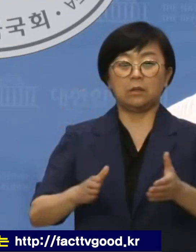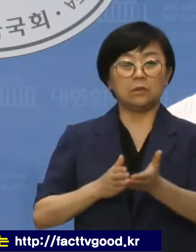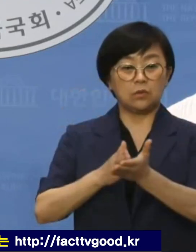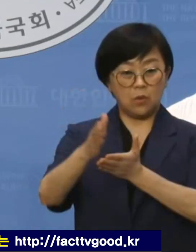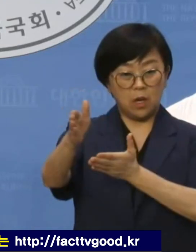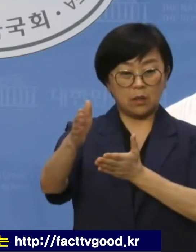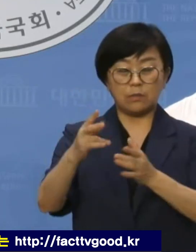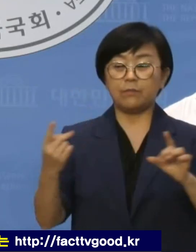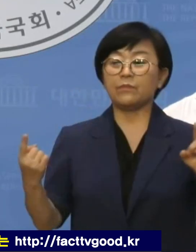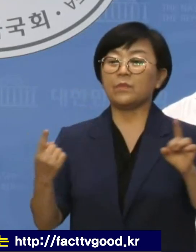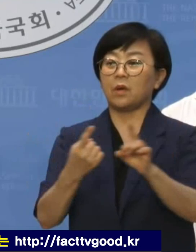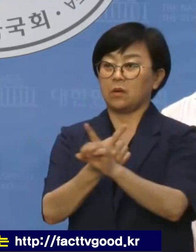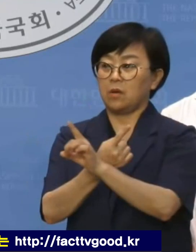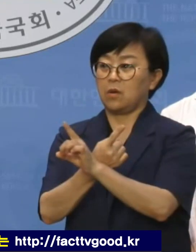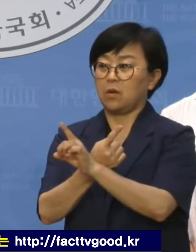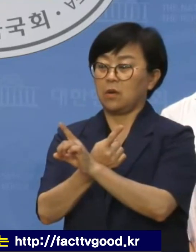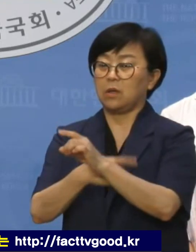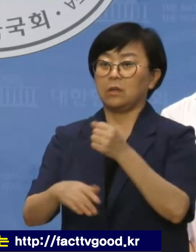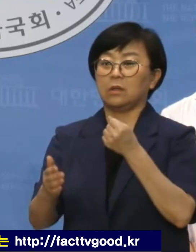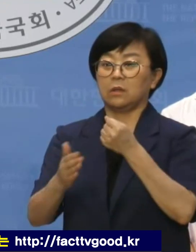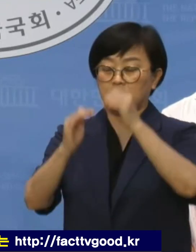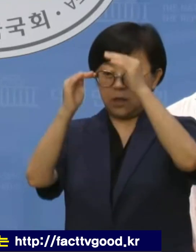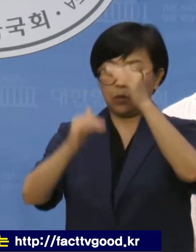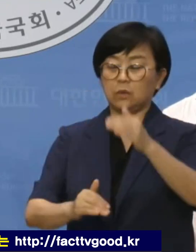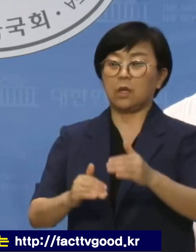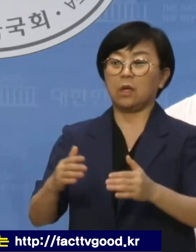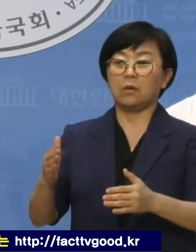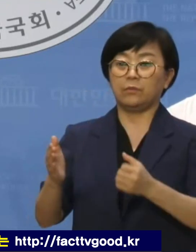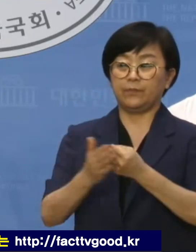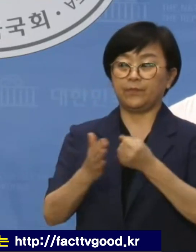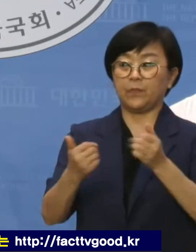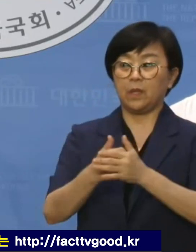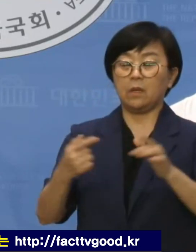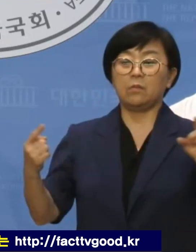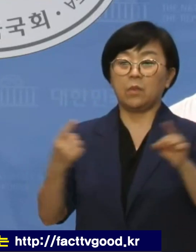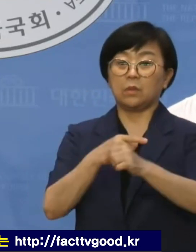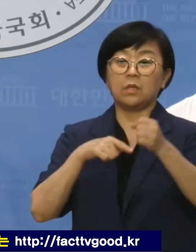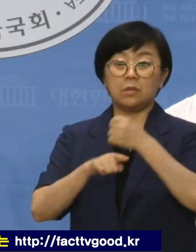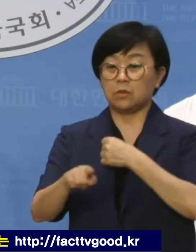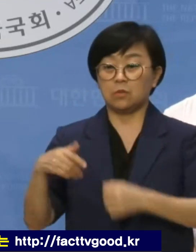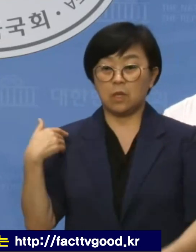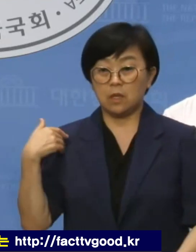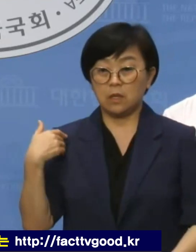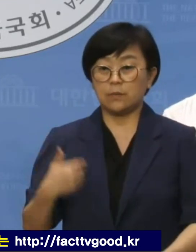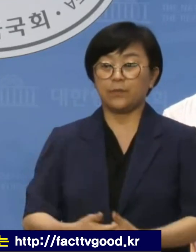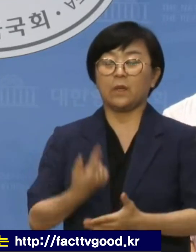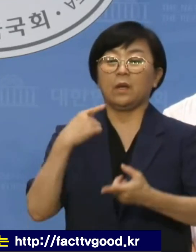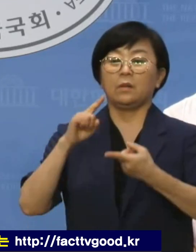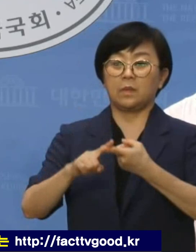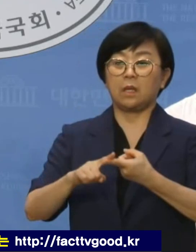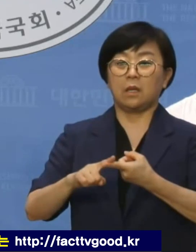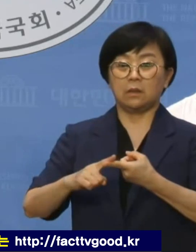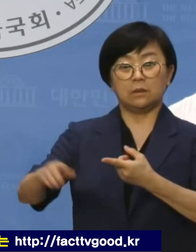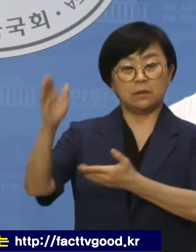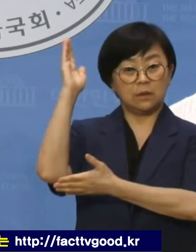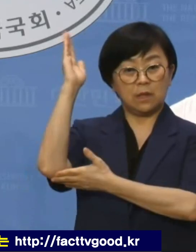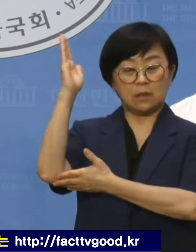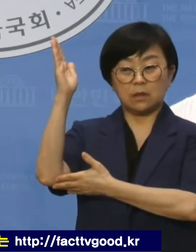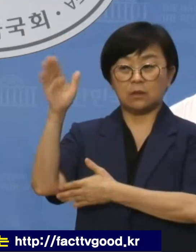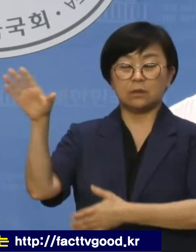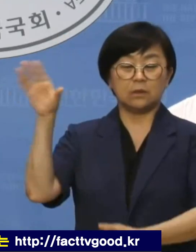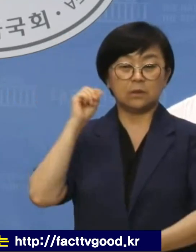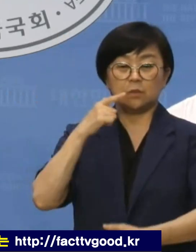이 변경안 때문입니다. 아직까지도 변경된 이유를 알 수 없으며 합당한 이야기를 듣지 못했고 주민들의